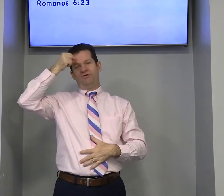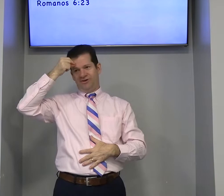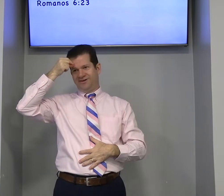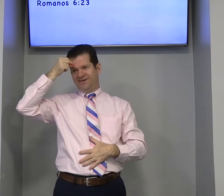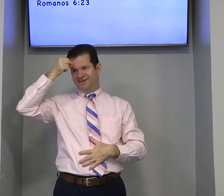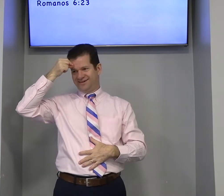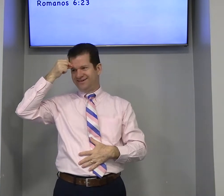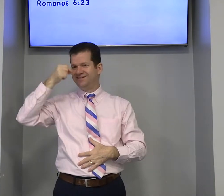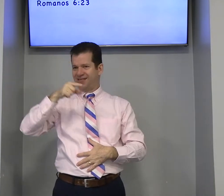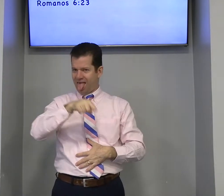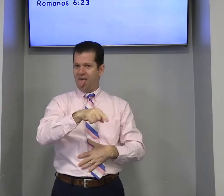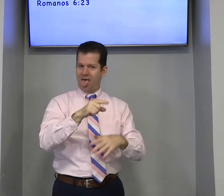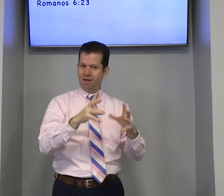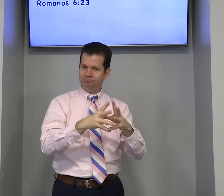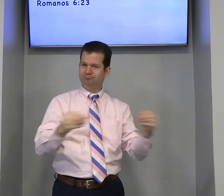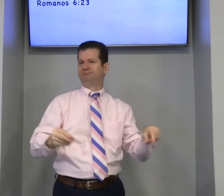calor e ajuda, dá um alívio.